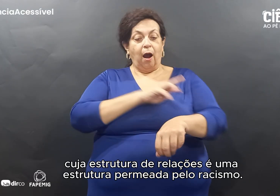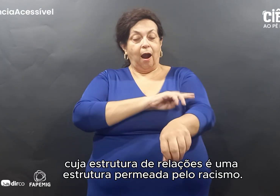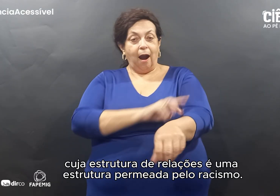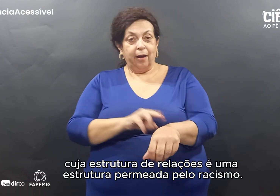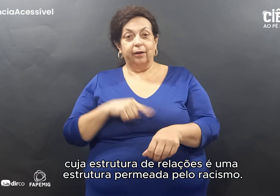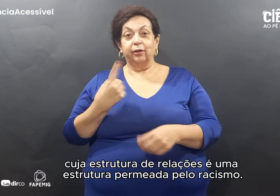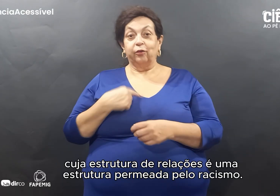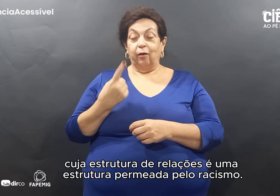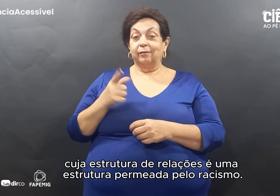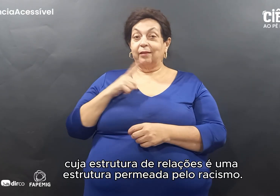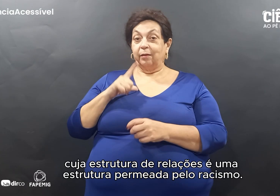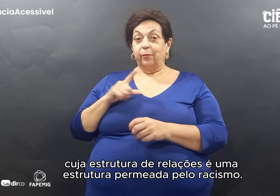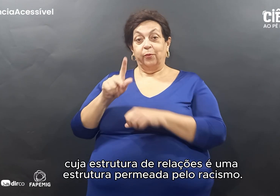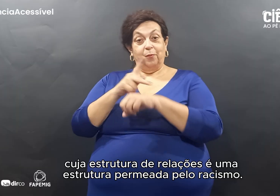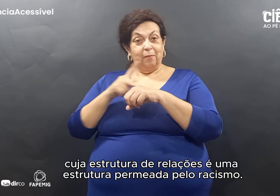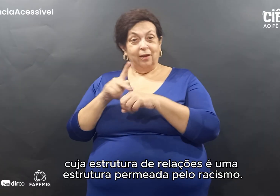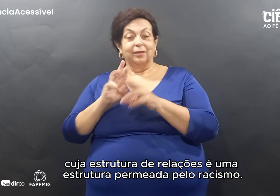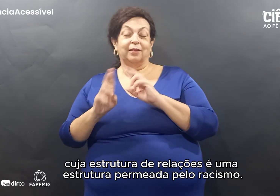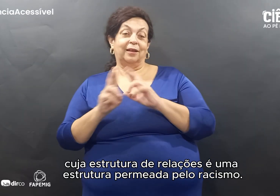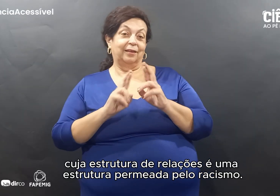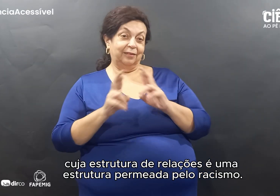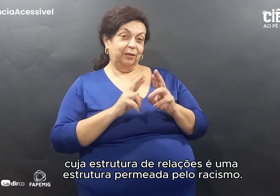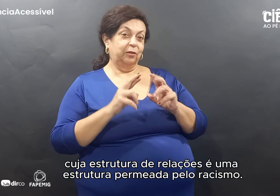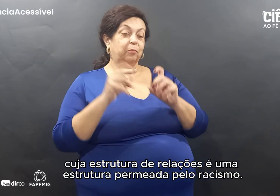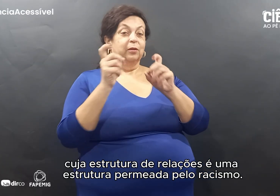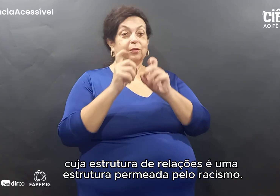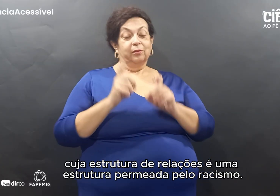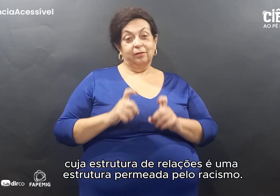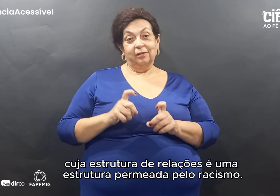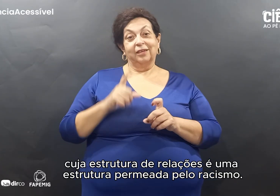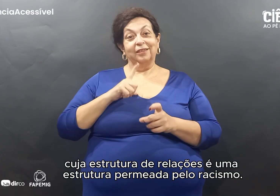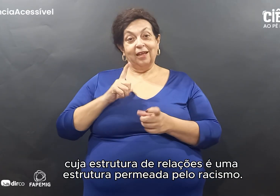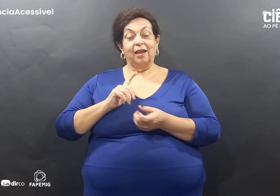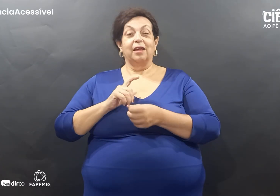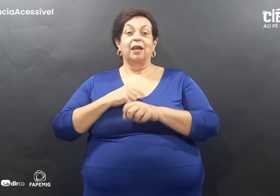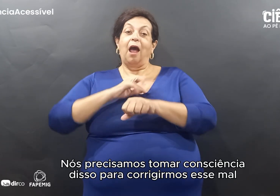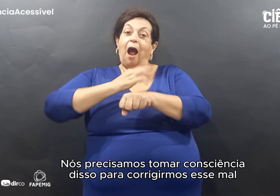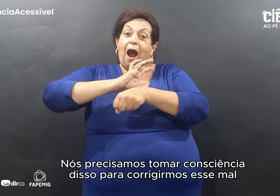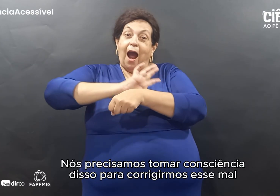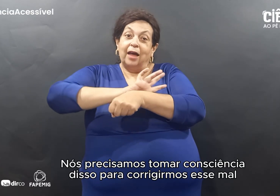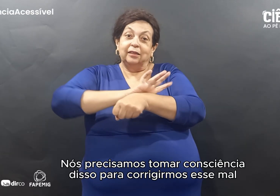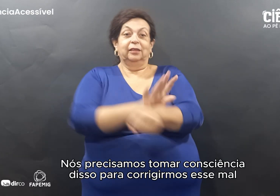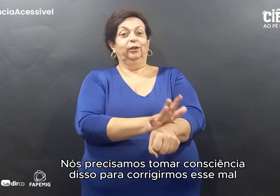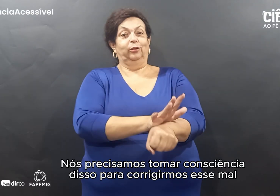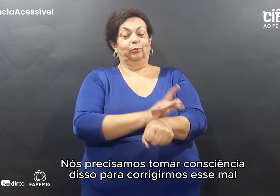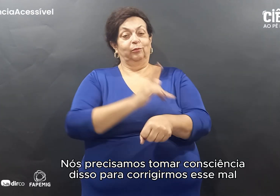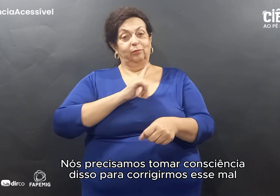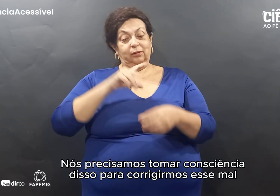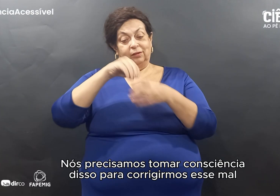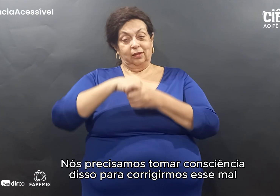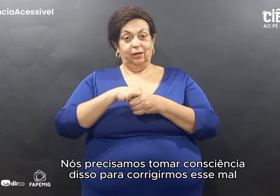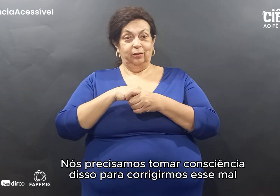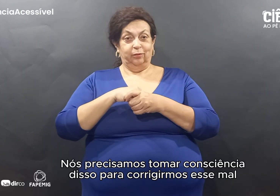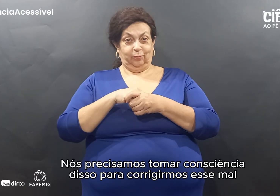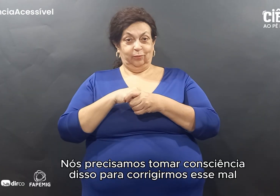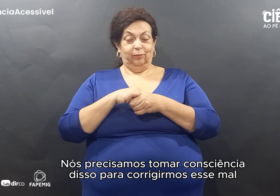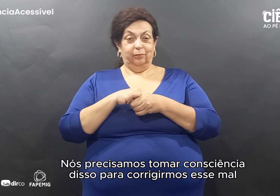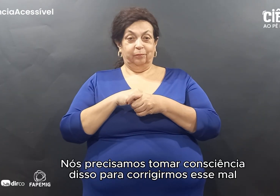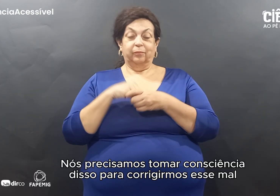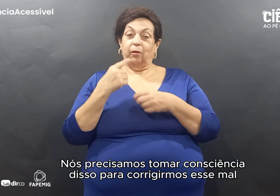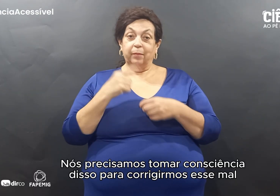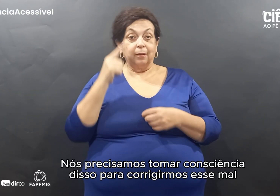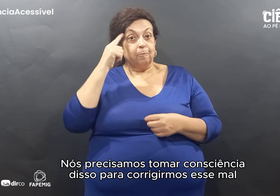cuja estrutura de relações é uma estrutura permeada pelo racismo. Nós precisamos tomar consciência disso